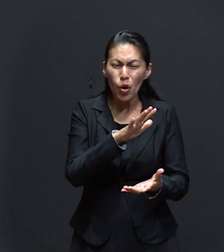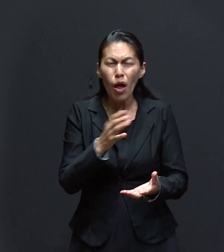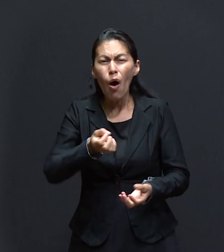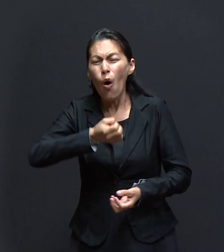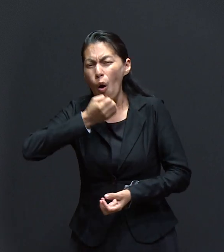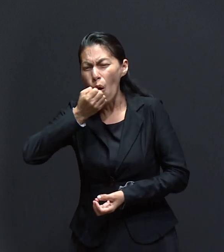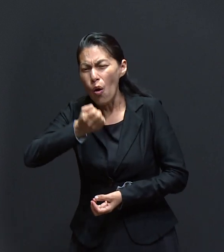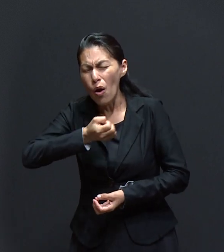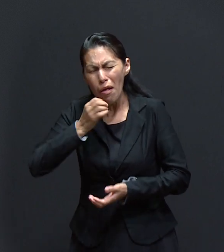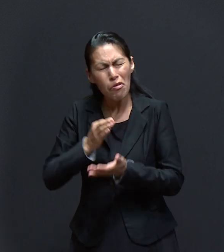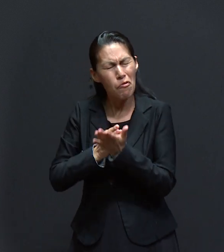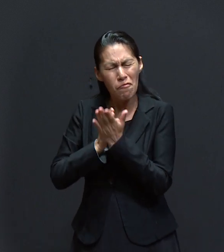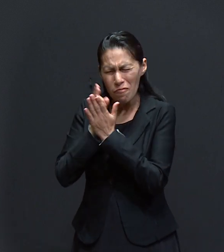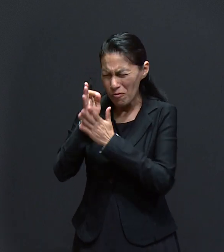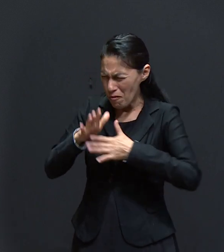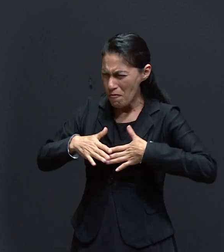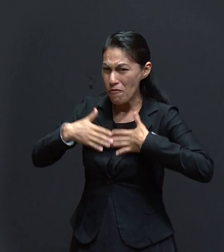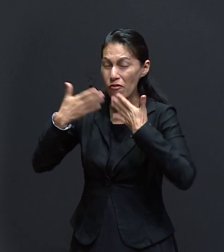mundo